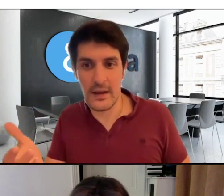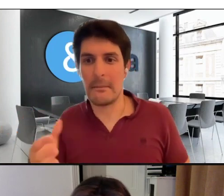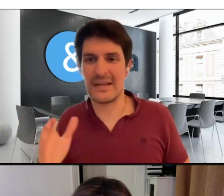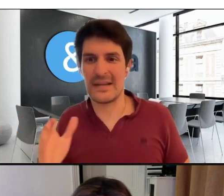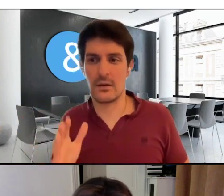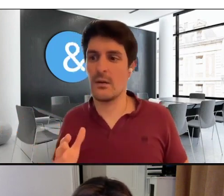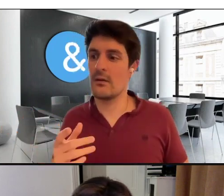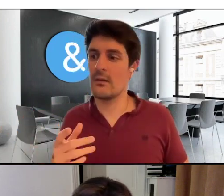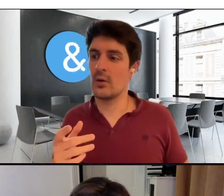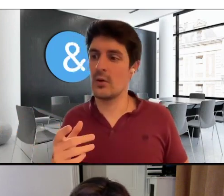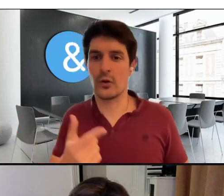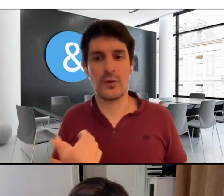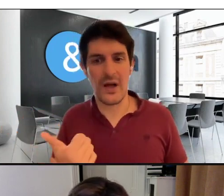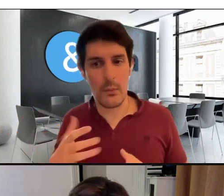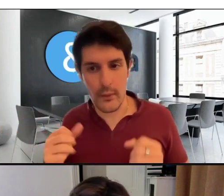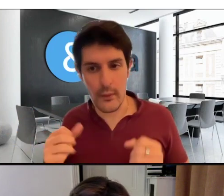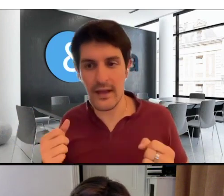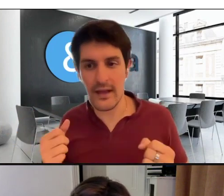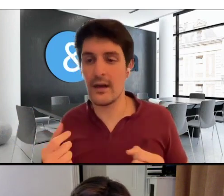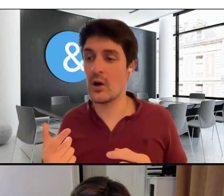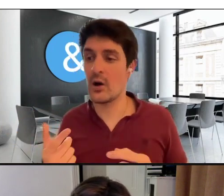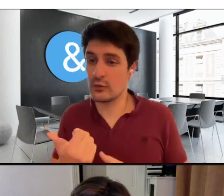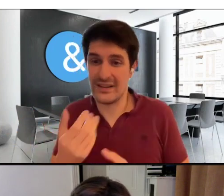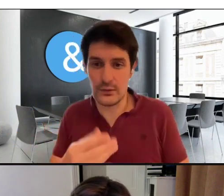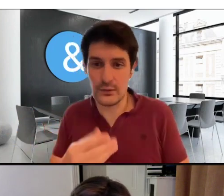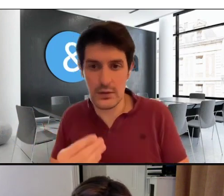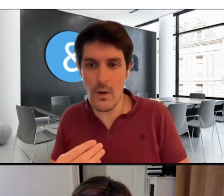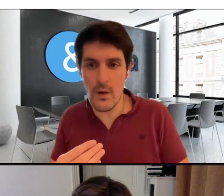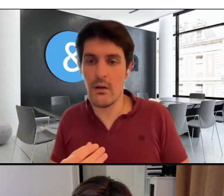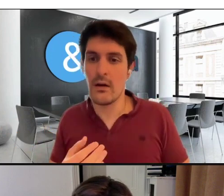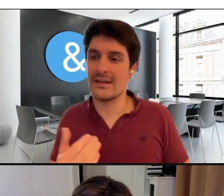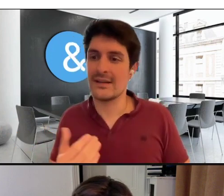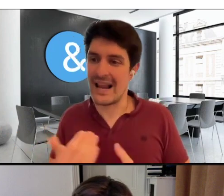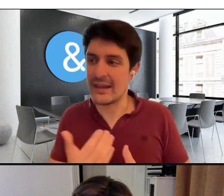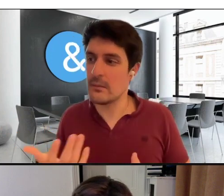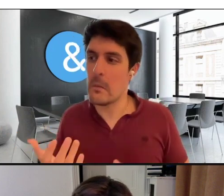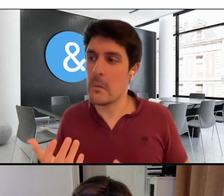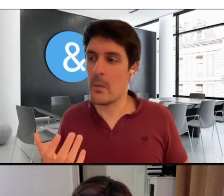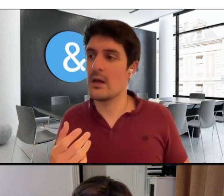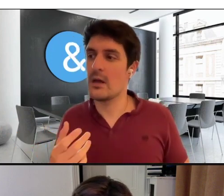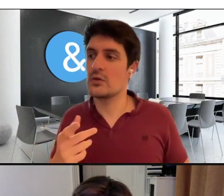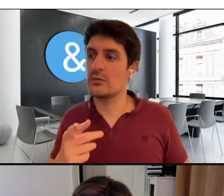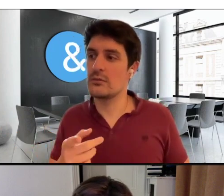Parce que quand tu es un employé, quand tu es un étudiant, salarié,